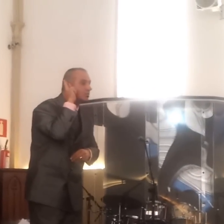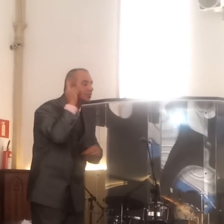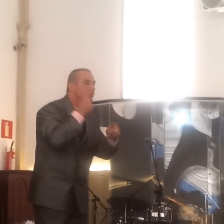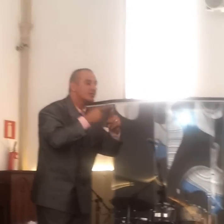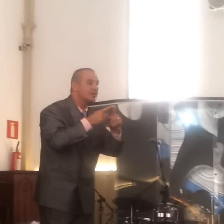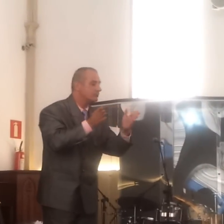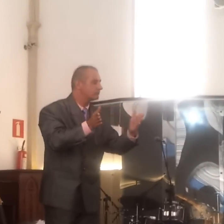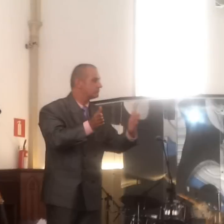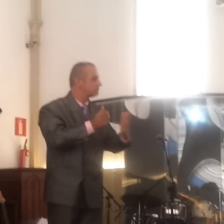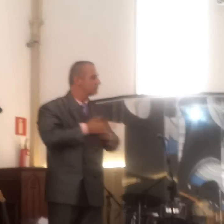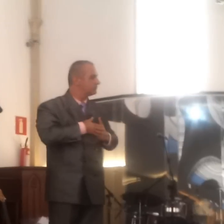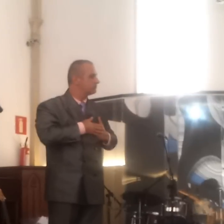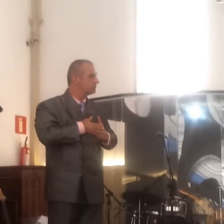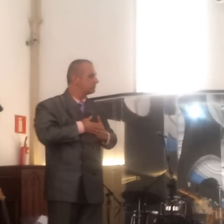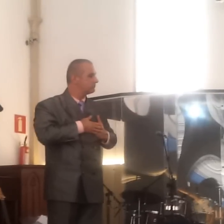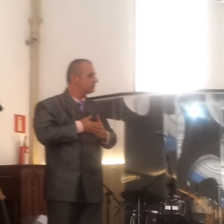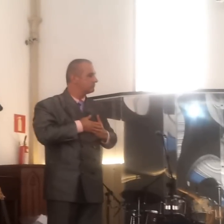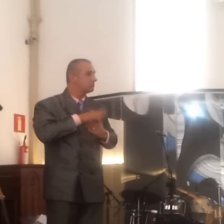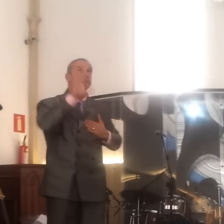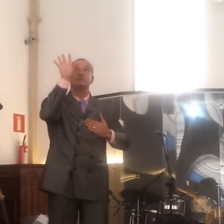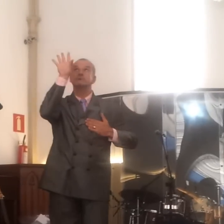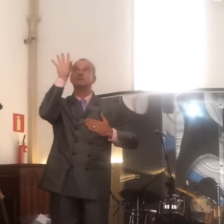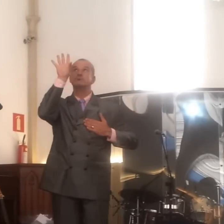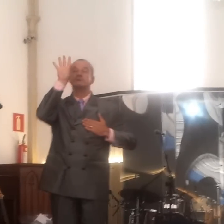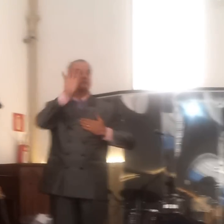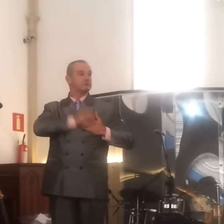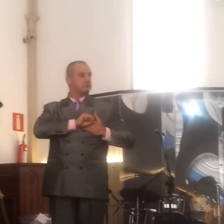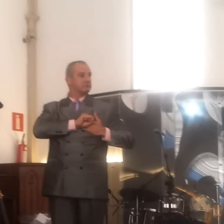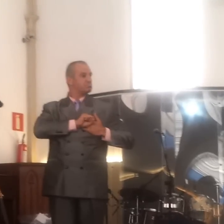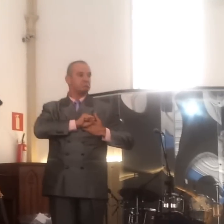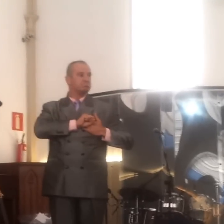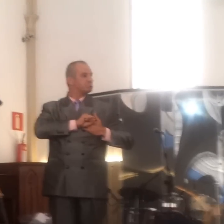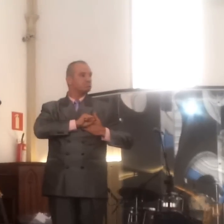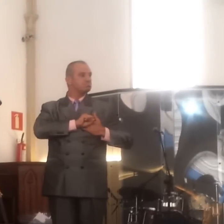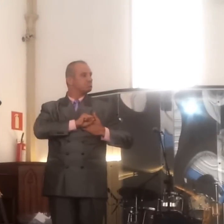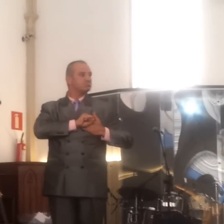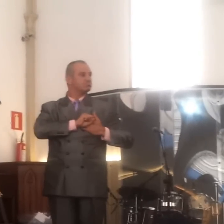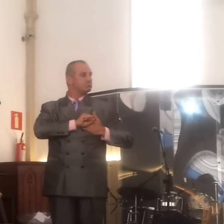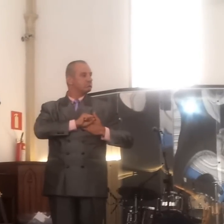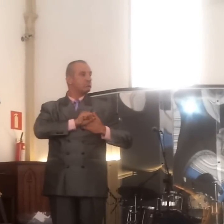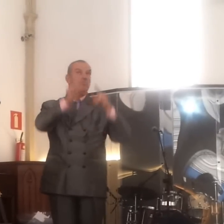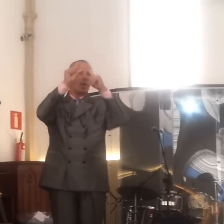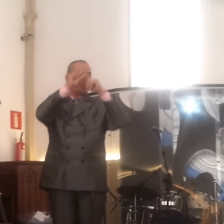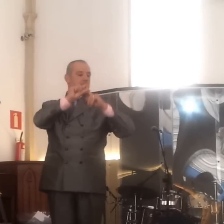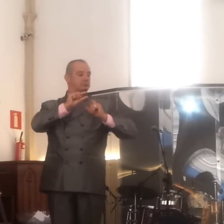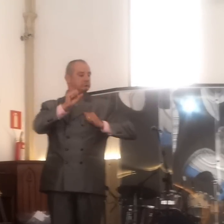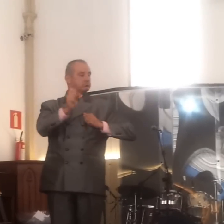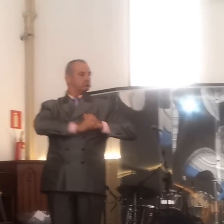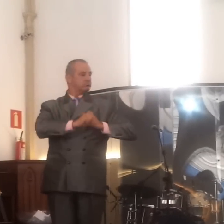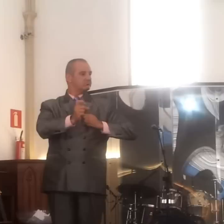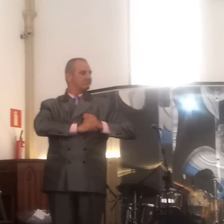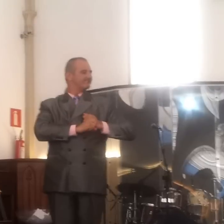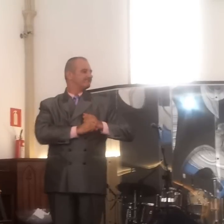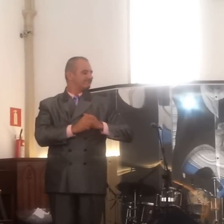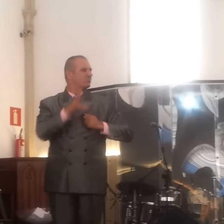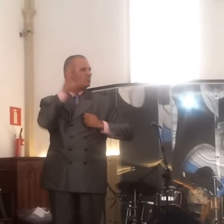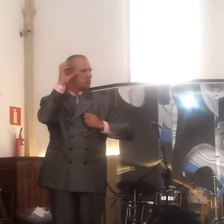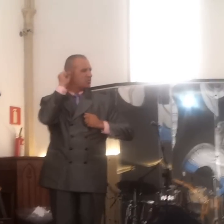coração para ouvir a palavra do Espírito Santo de Deus feche os seus olhos